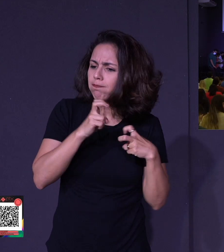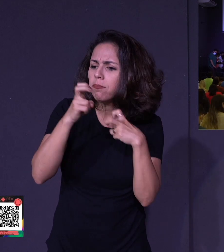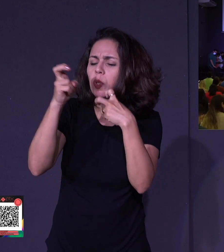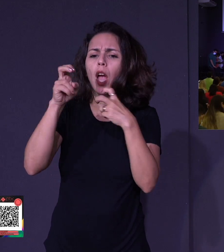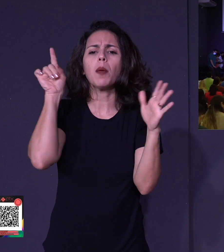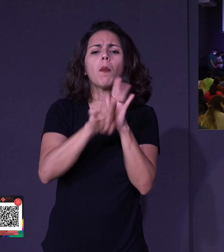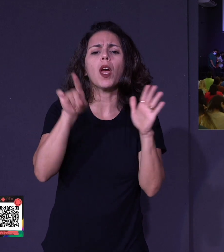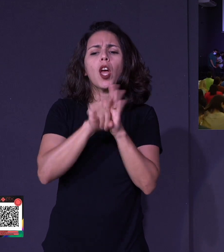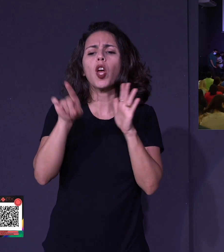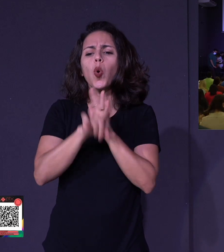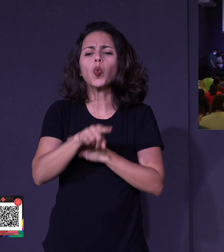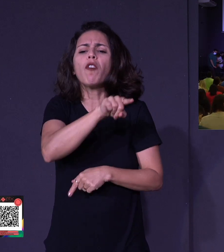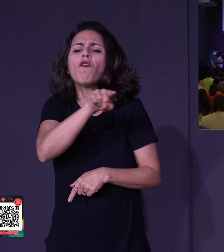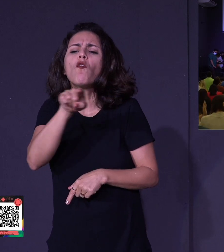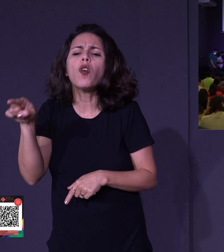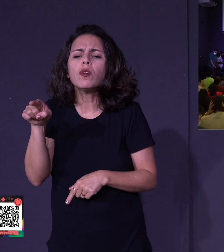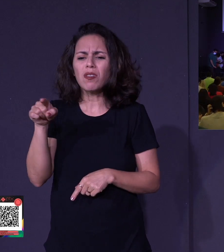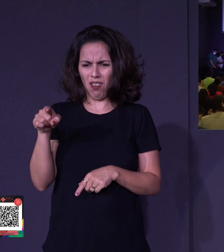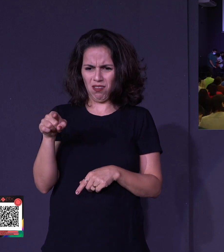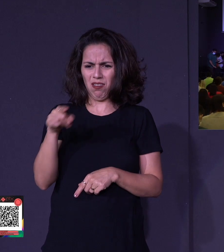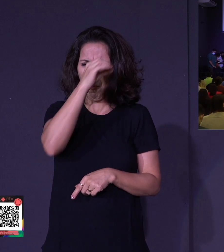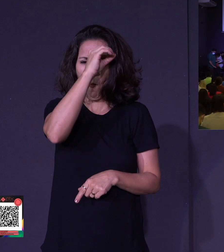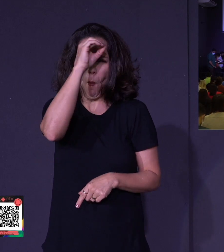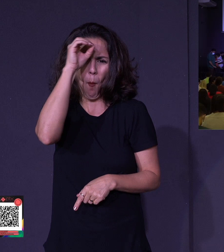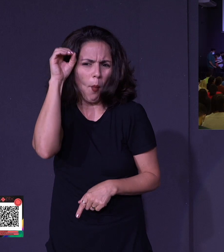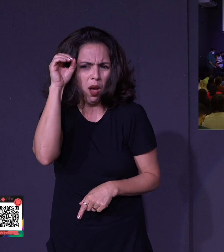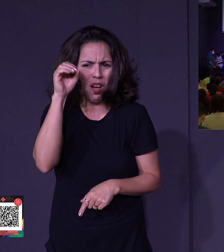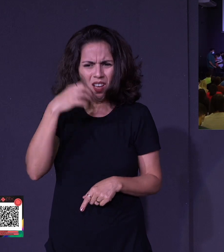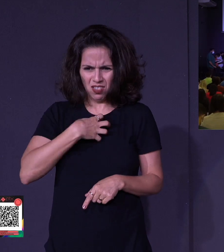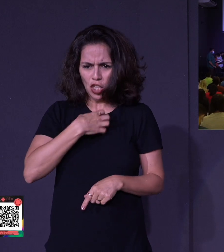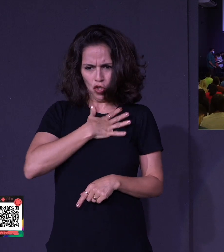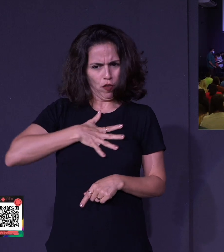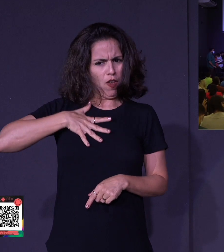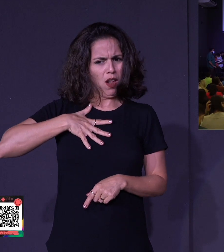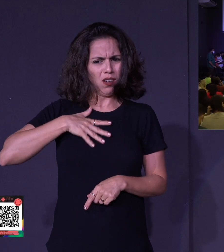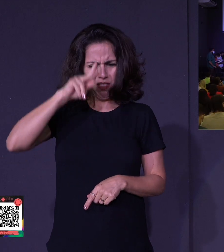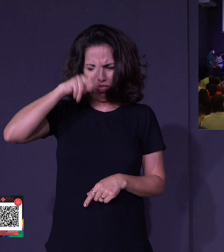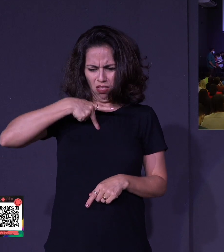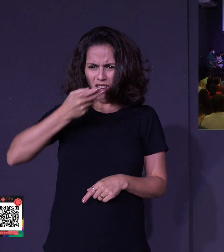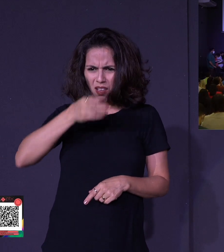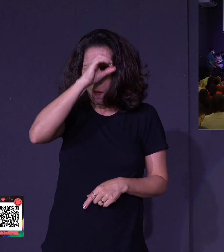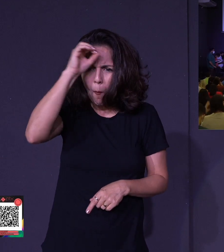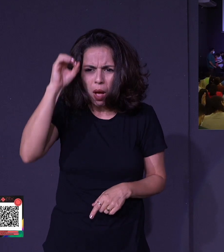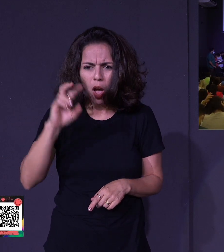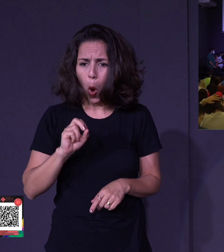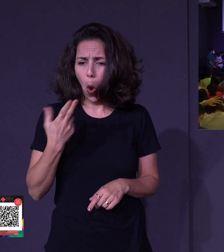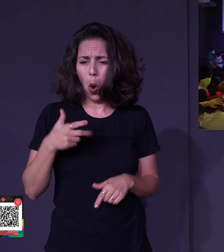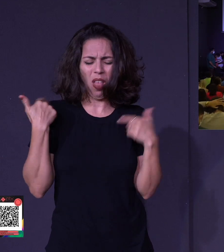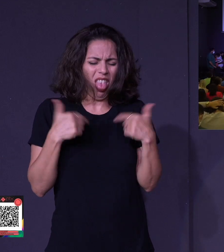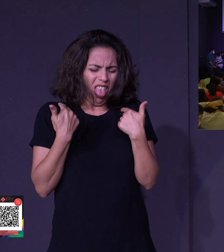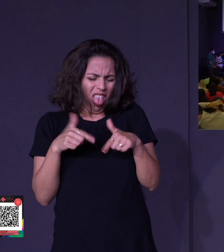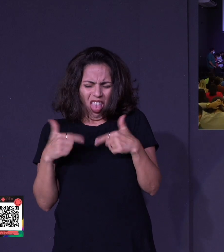inexperientes irão contentar-se com a sua inexperiência? Vocês zombadores, até quando terão prazer na zombaria? E